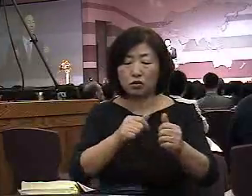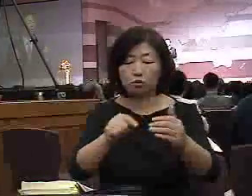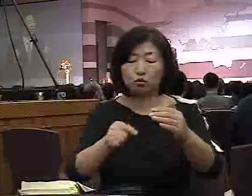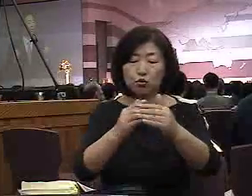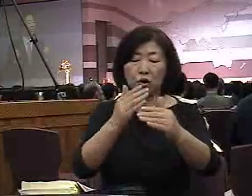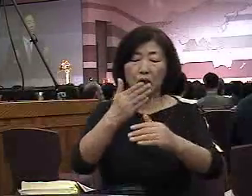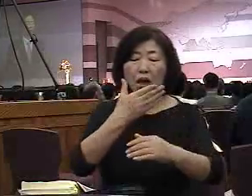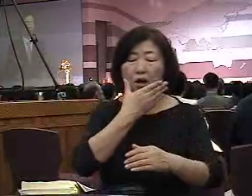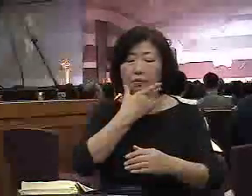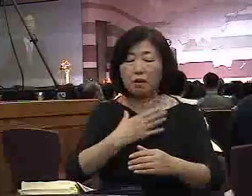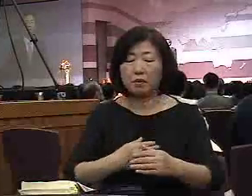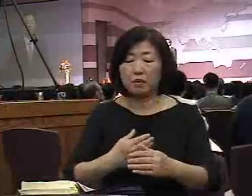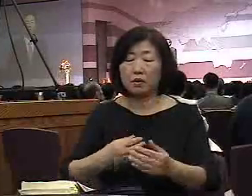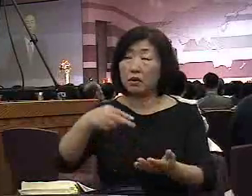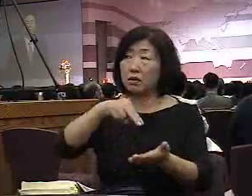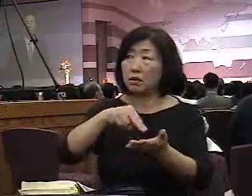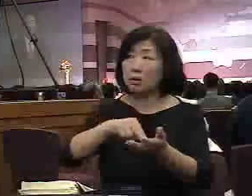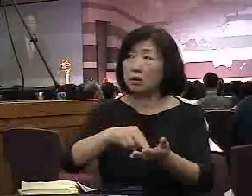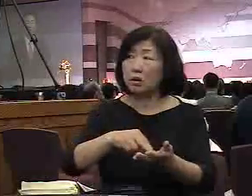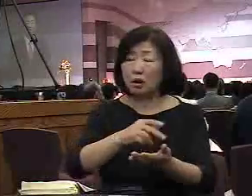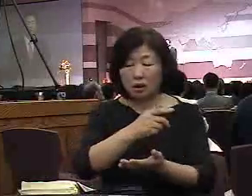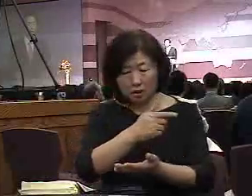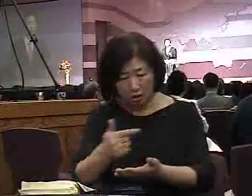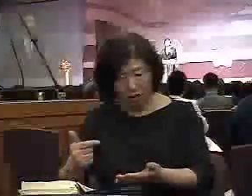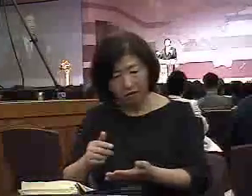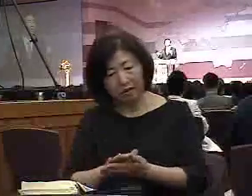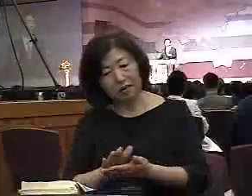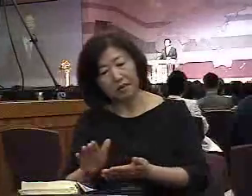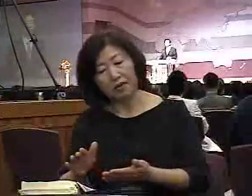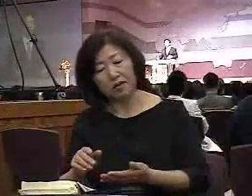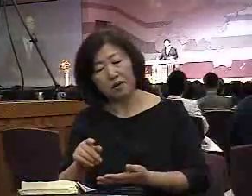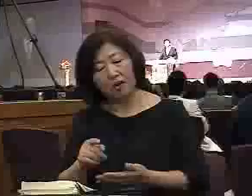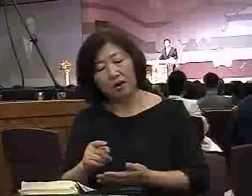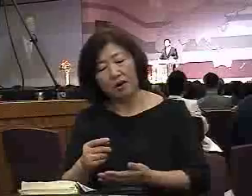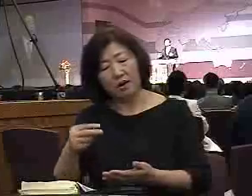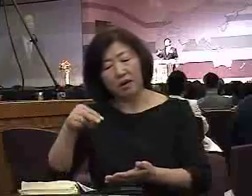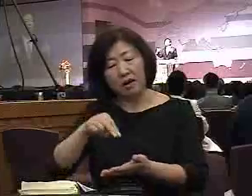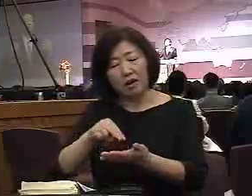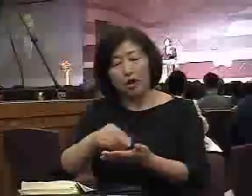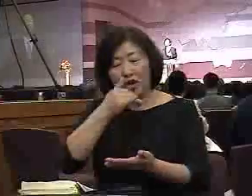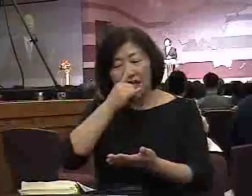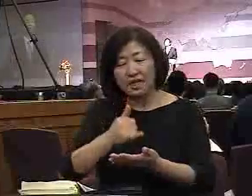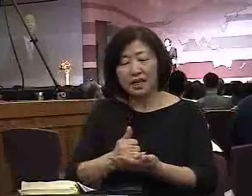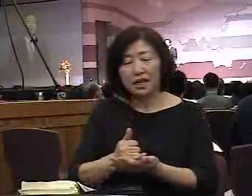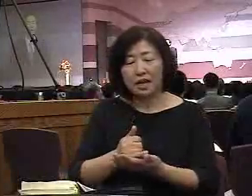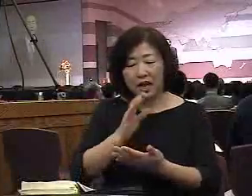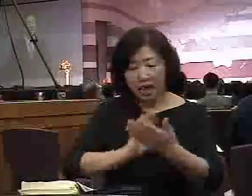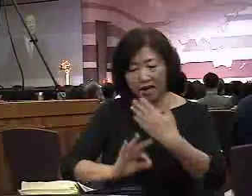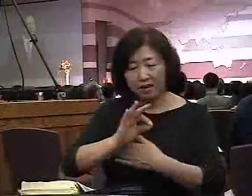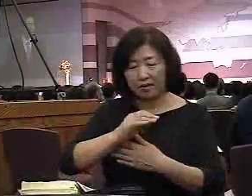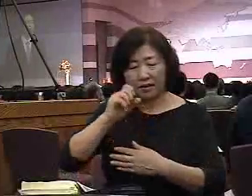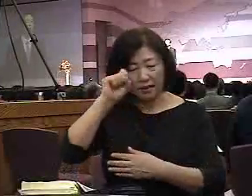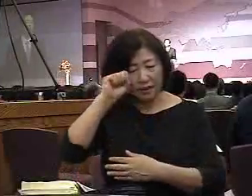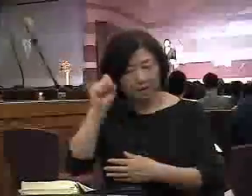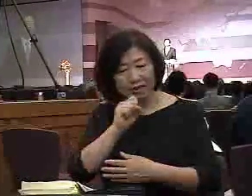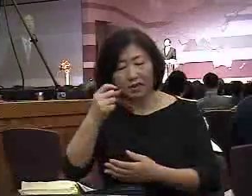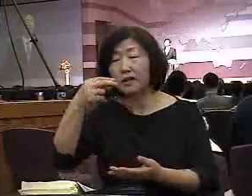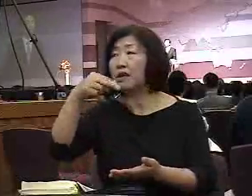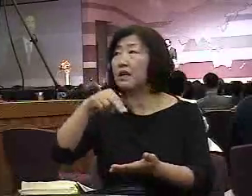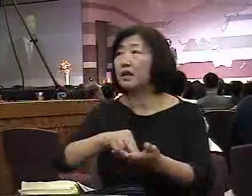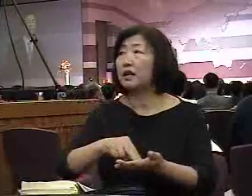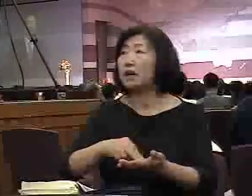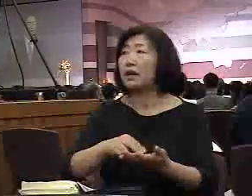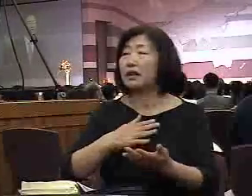것입니다. 대단하지 않습니까? 일어선다는 것입니다. 그것도 아침에 일찍 일어납니다. 저 같으면 끝까지